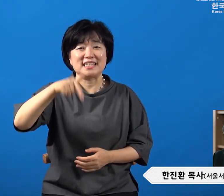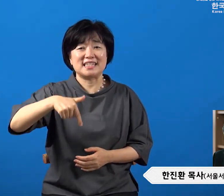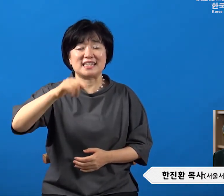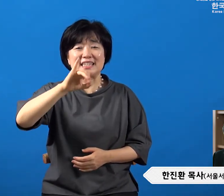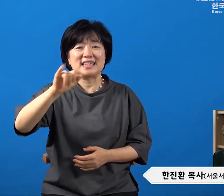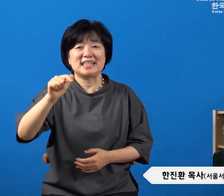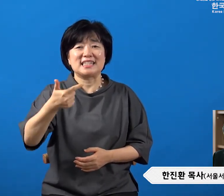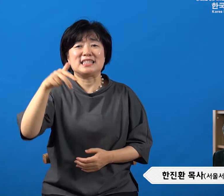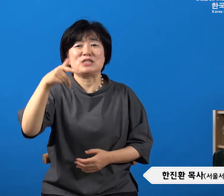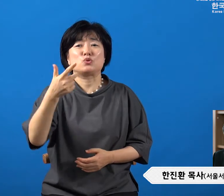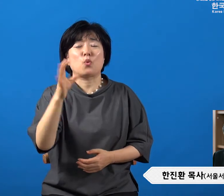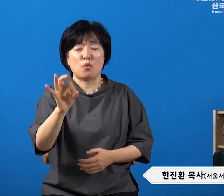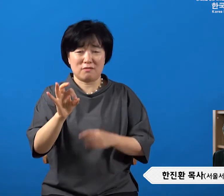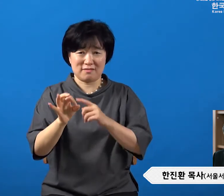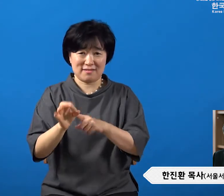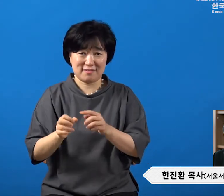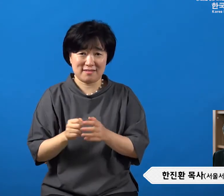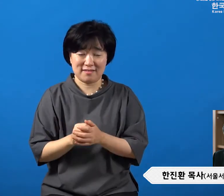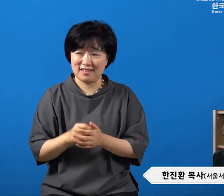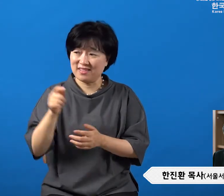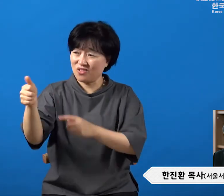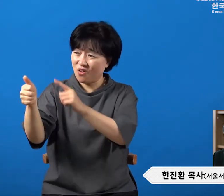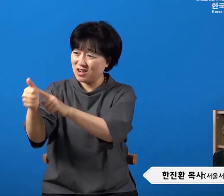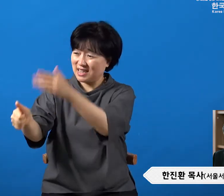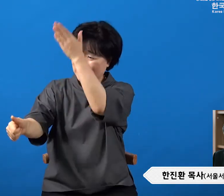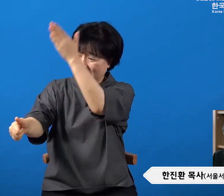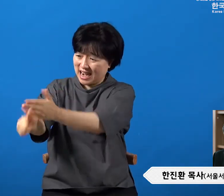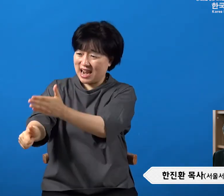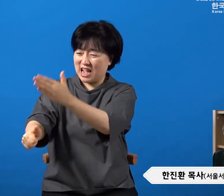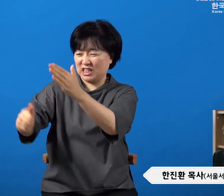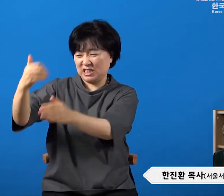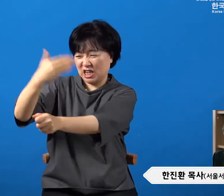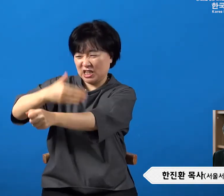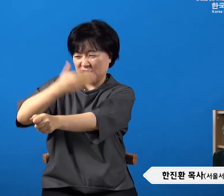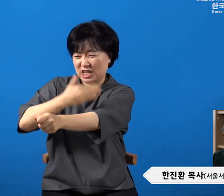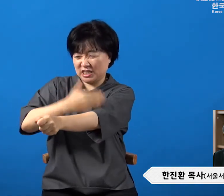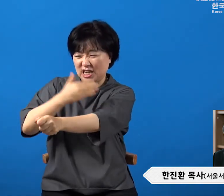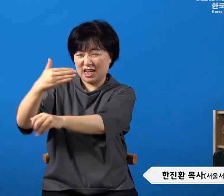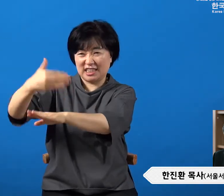지금 토막고기가 돼서 지금 숙성되고 있을 거다.